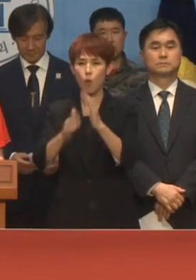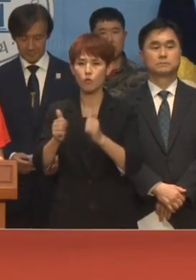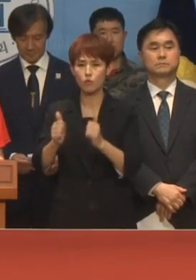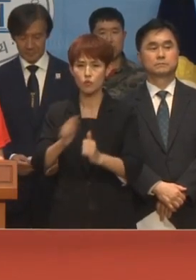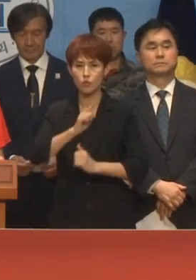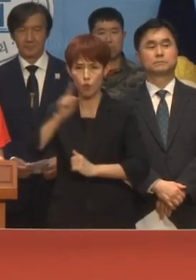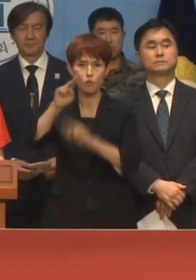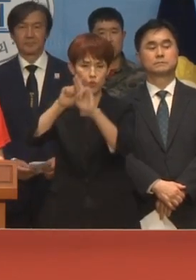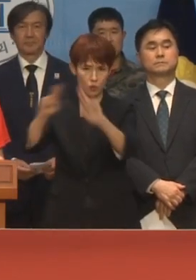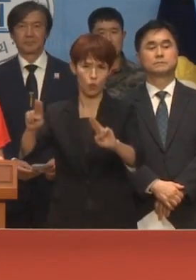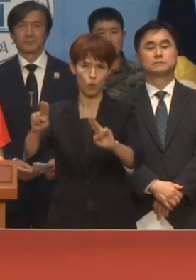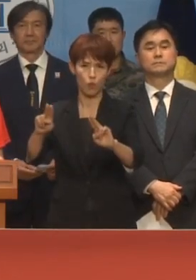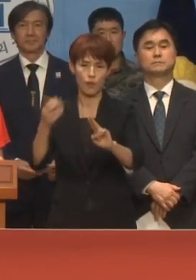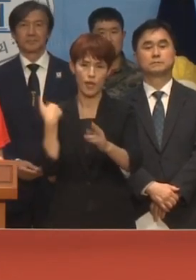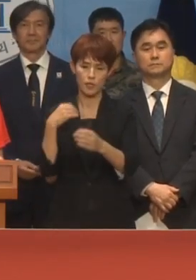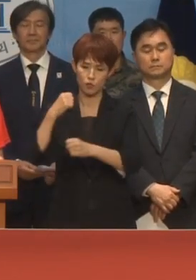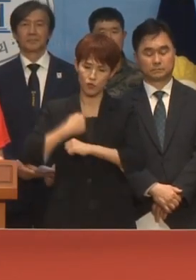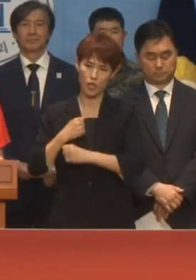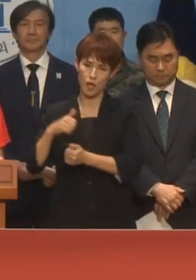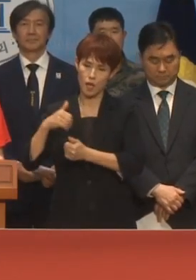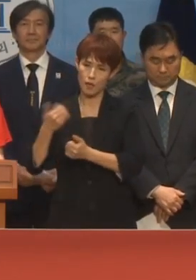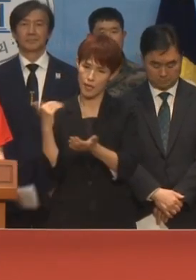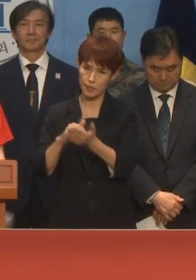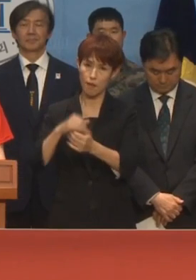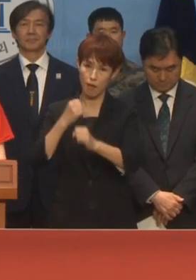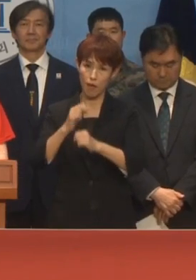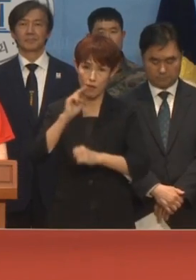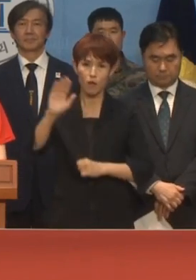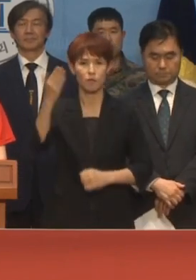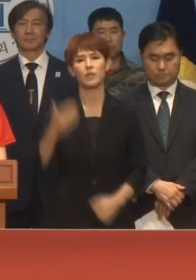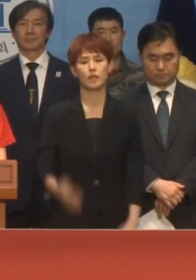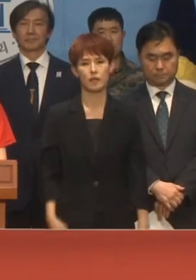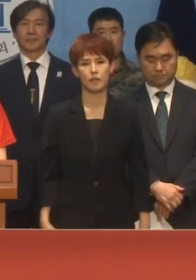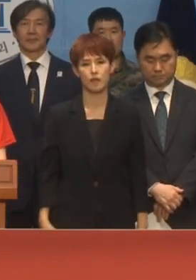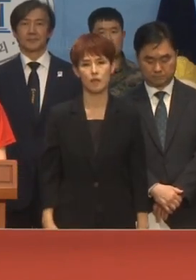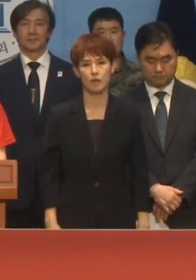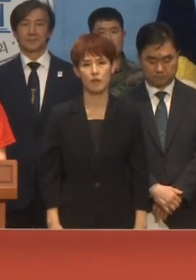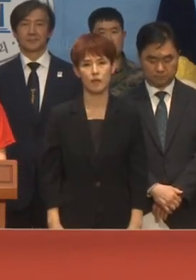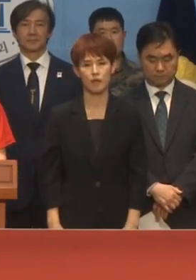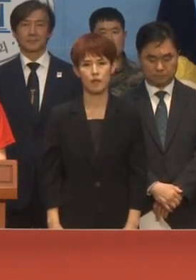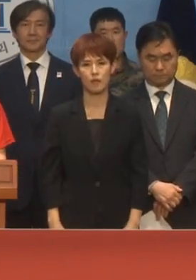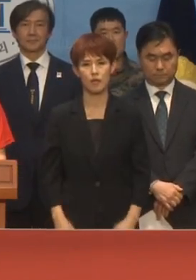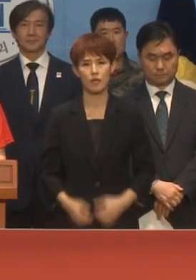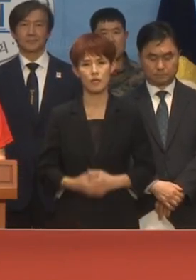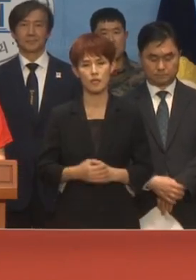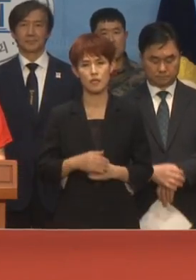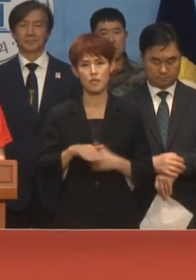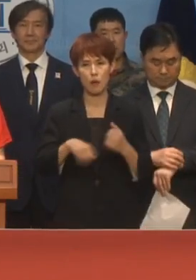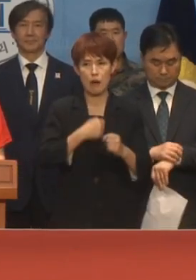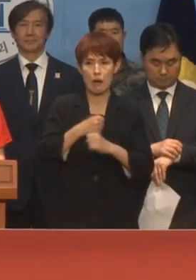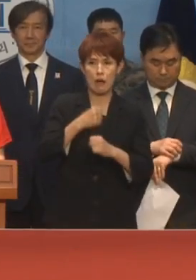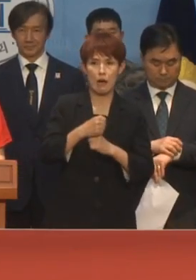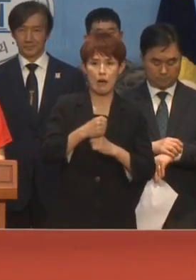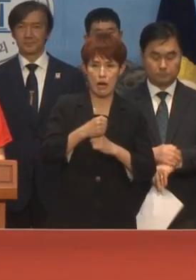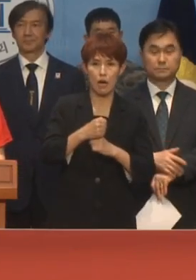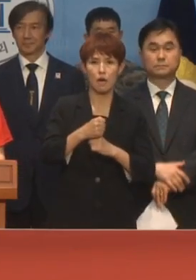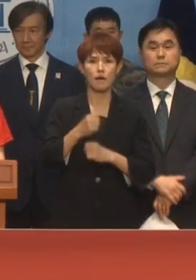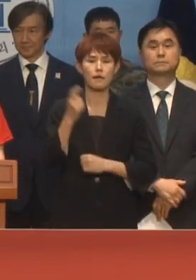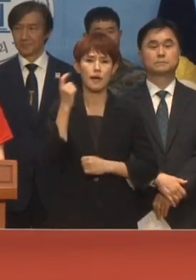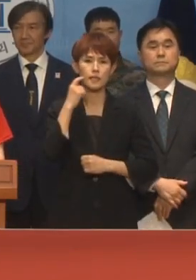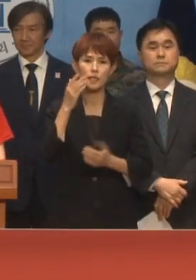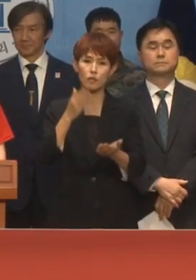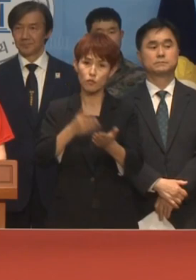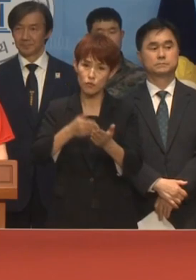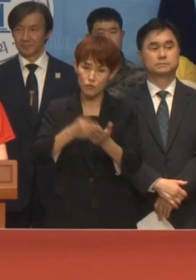시킨 다음에 해야 양심이 있는 거 아니겠습니까? 궁지에 몰려서 다급한 거 알겠는데 가짜 뉴스로 특검을 방해하지